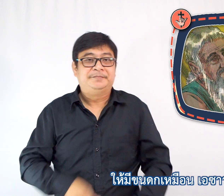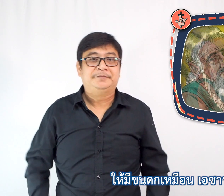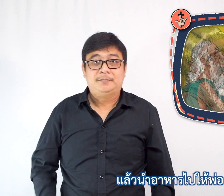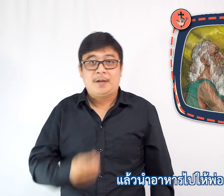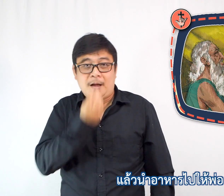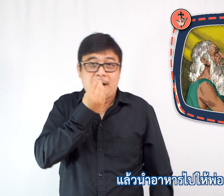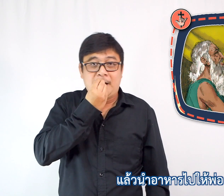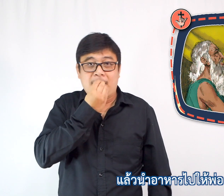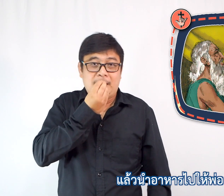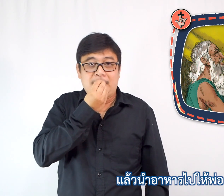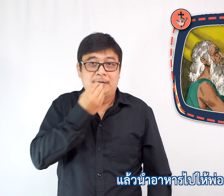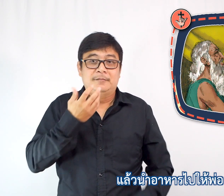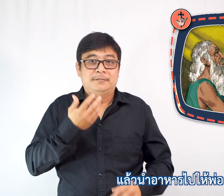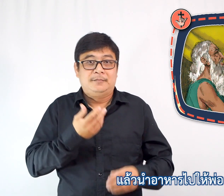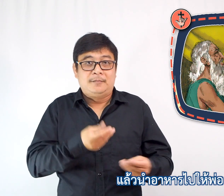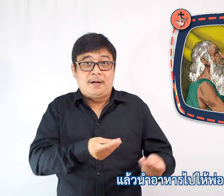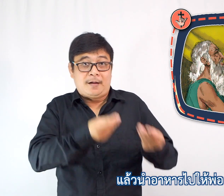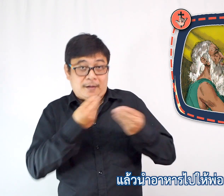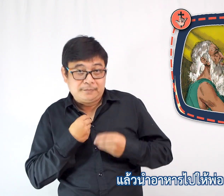แล้วนำอาหารไปให้พ่อ